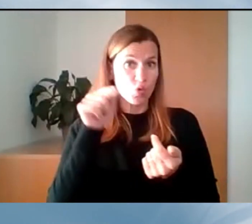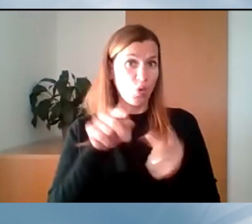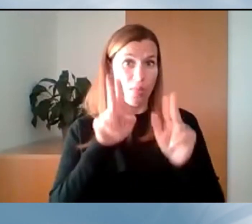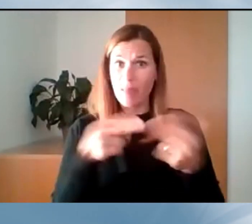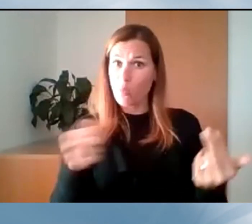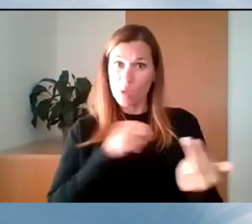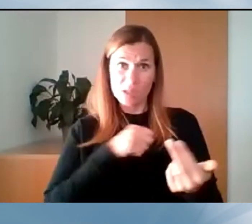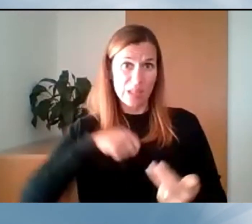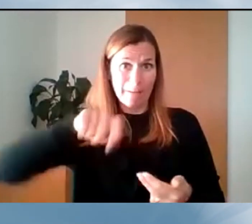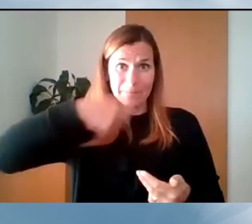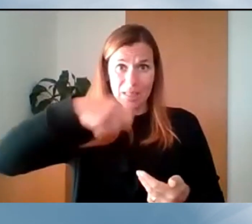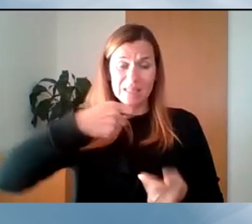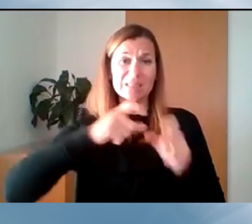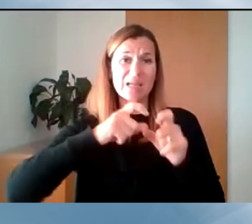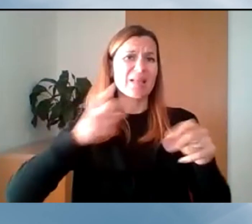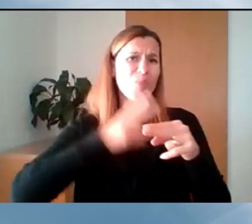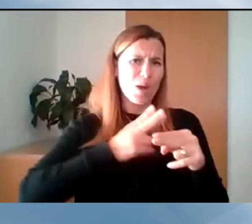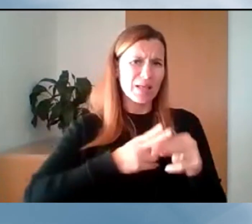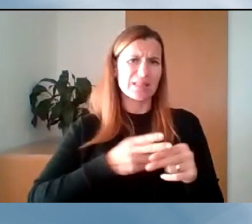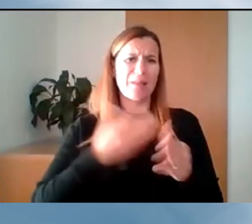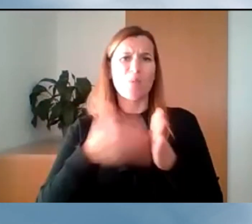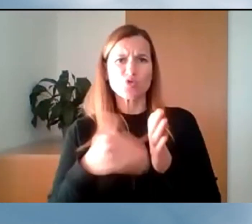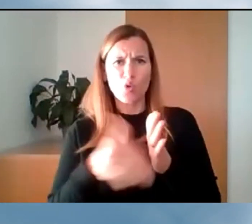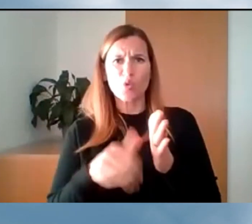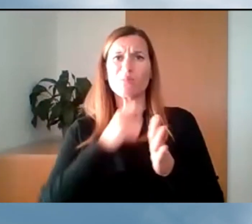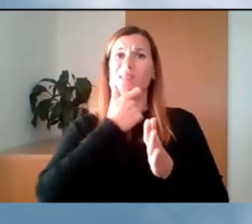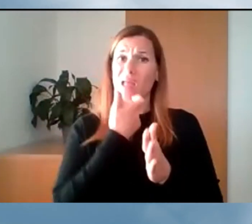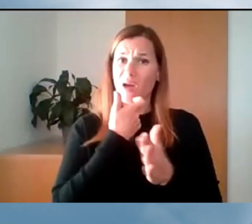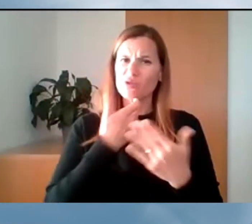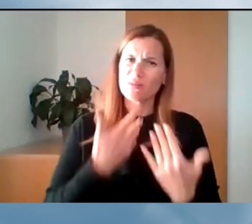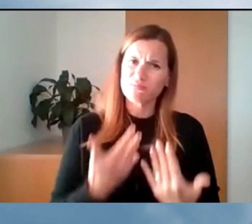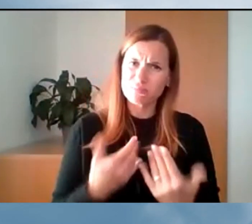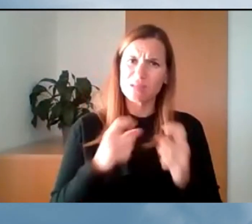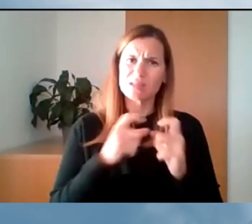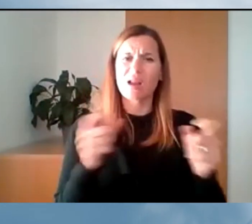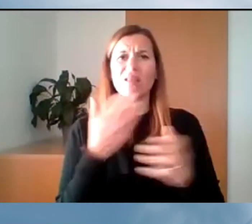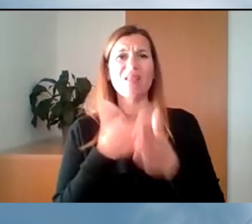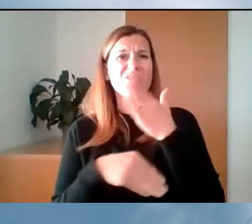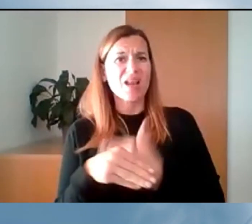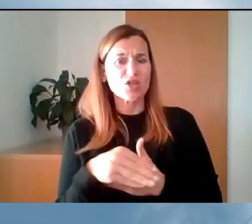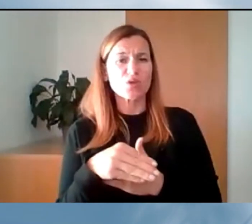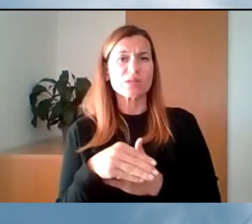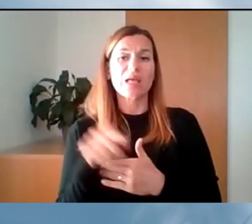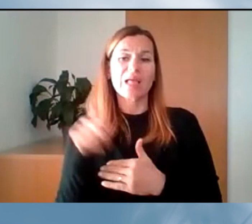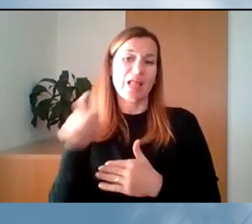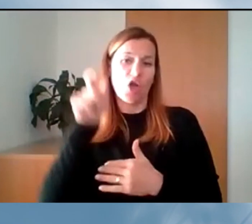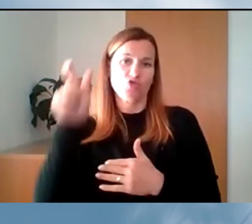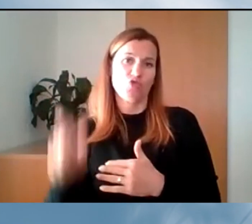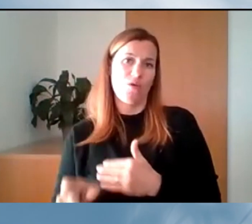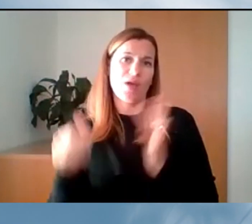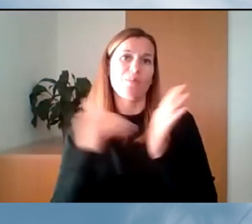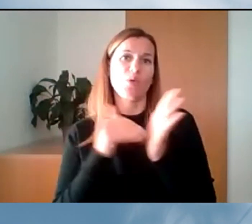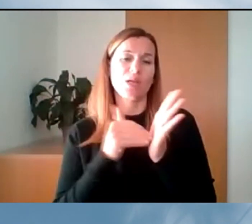kdor to ne more, zaradi bolezni, zaradi poškodbe, zaradi starostne onemoglosti, zaradi invalidnosti,